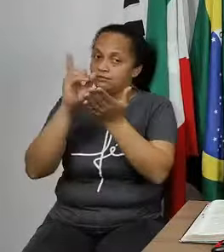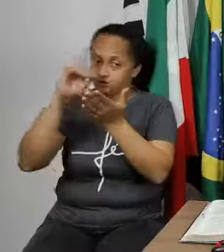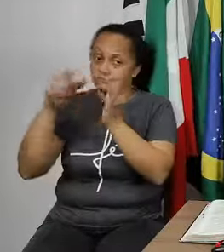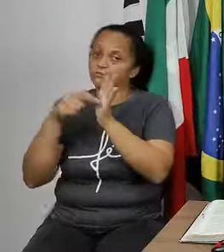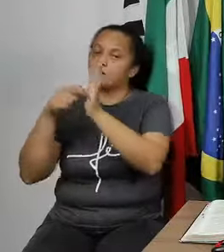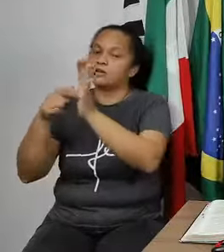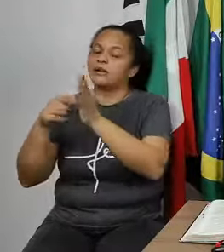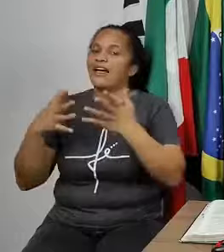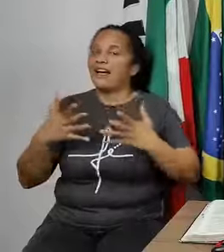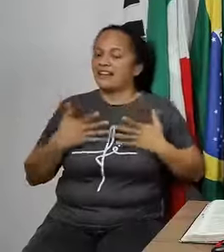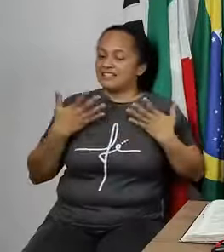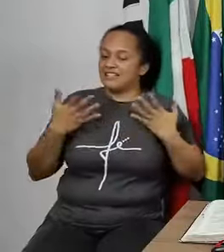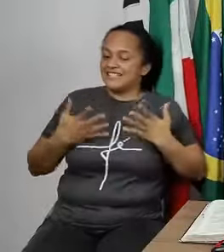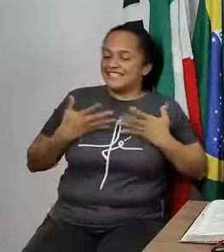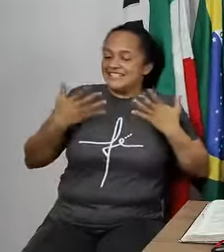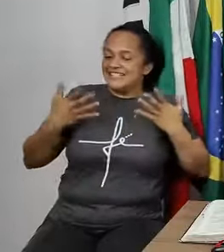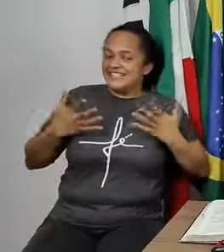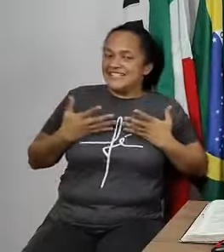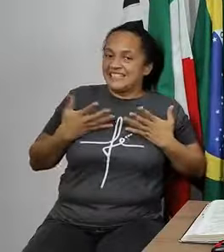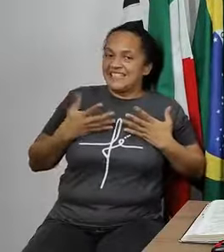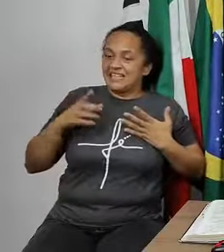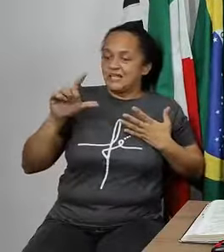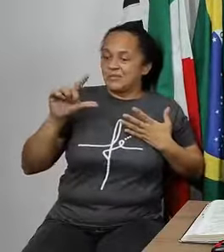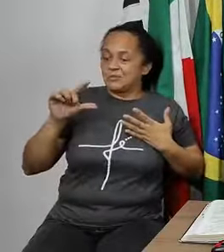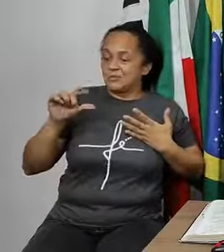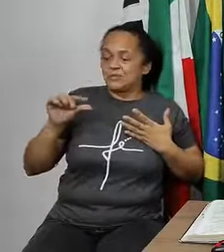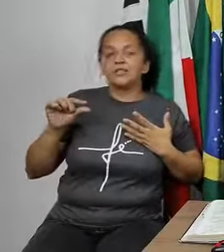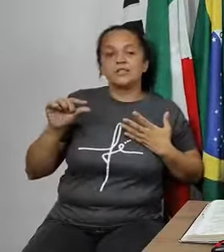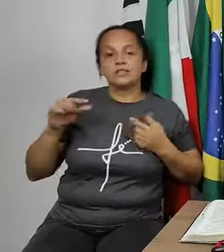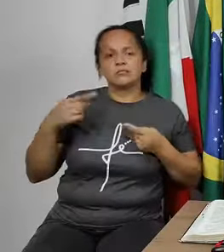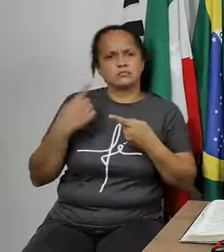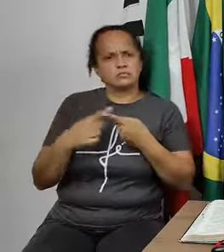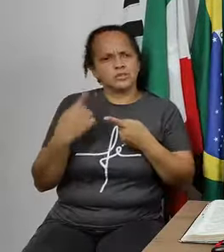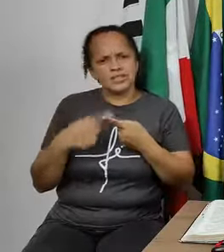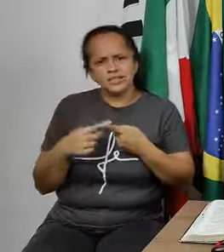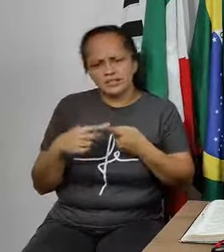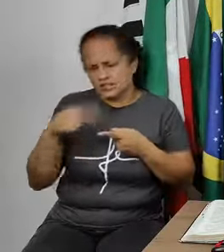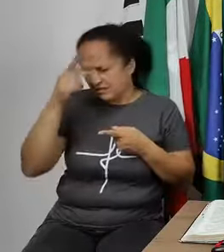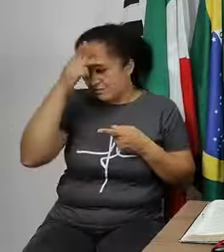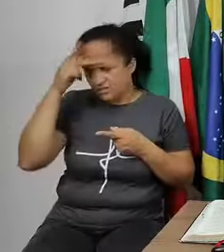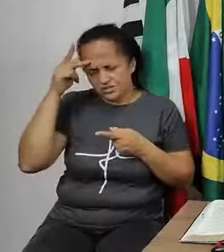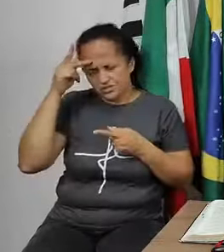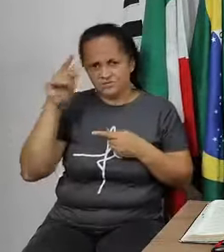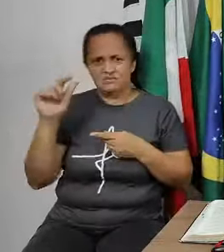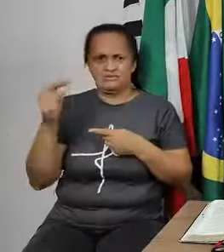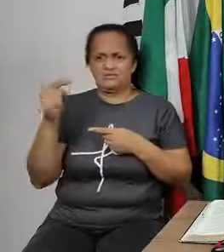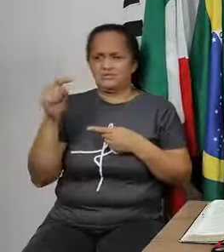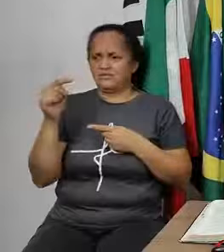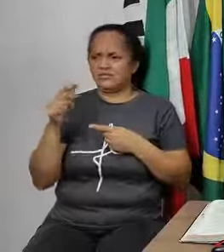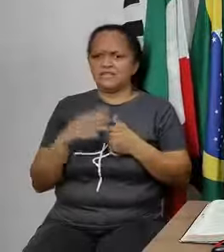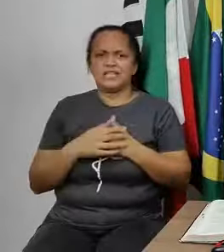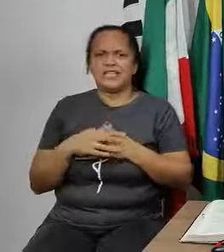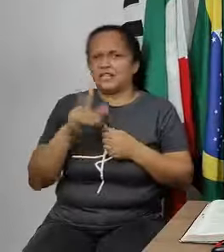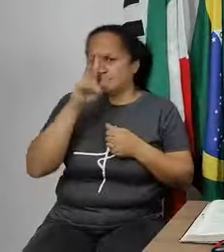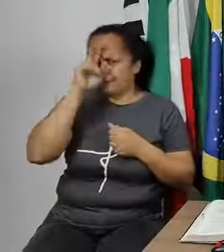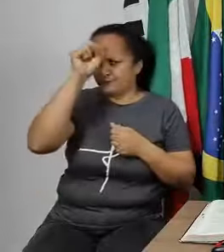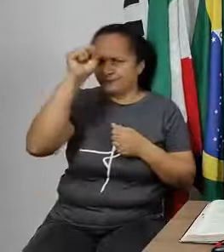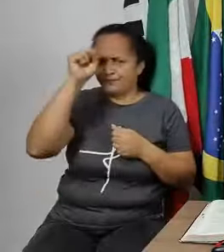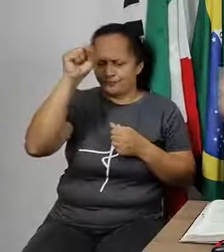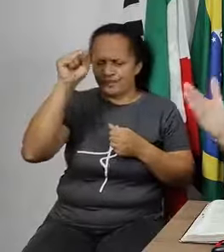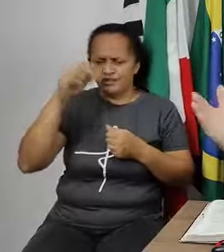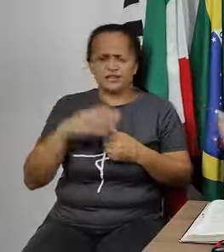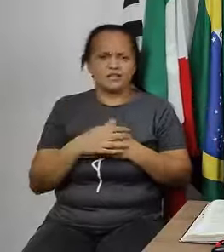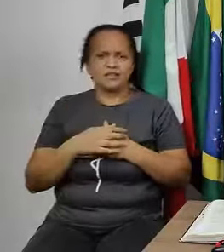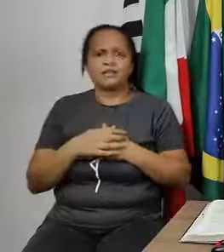Por quê? Porque elas não têm raiz em si mesmo. Aqui ele já usa a figura de uma árvore.